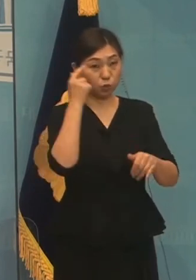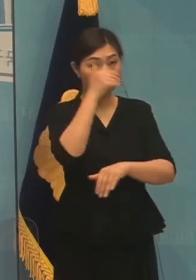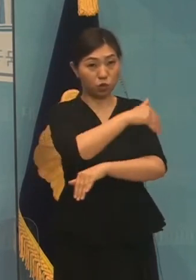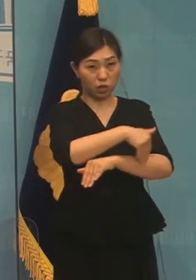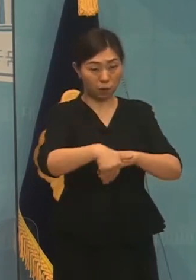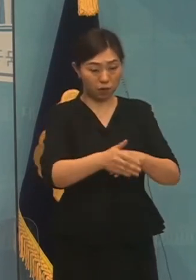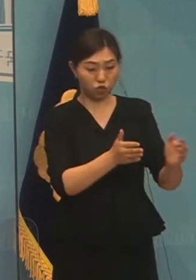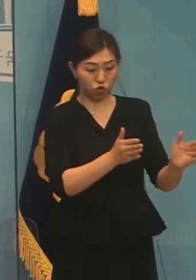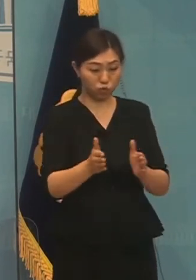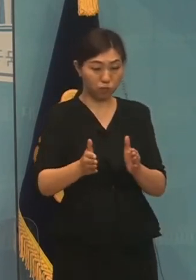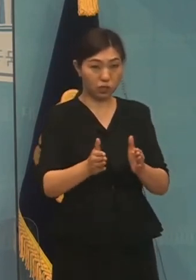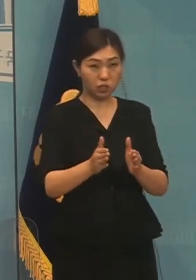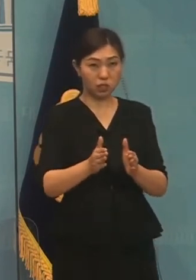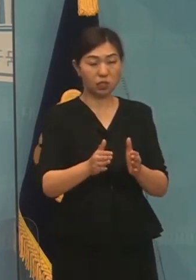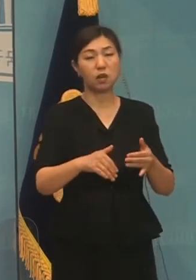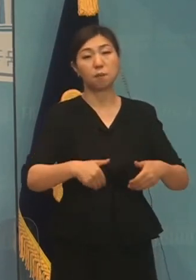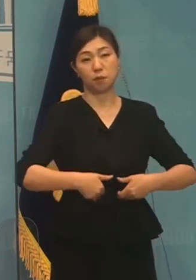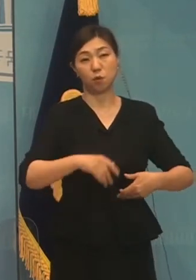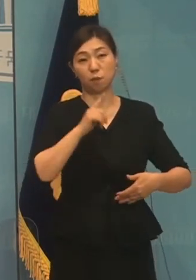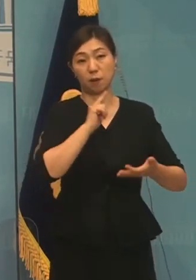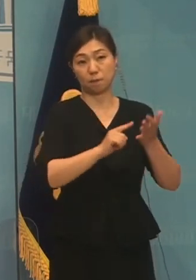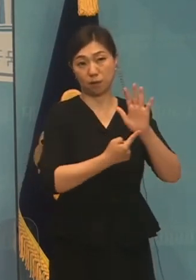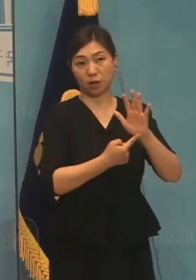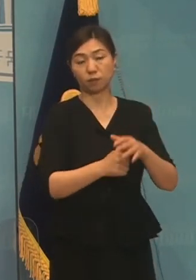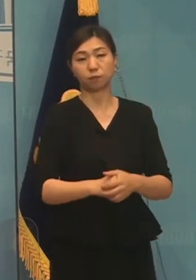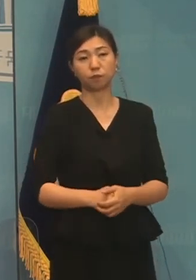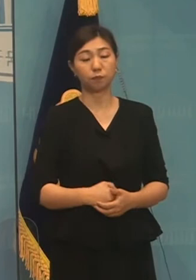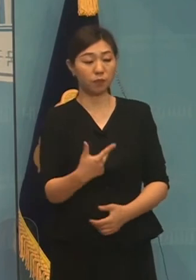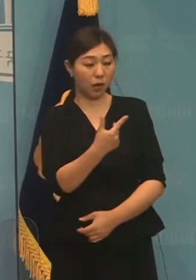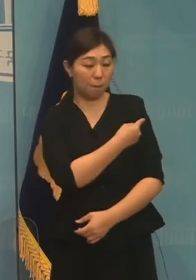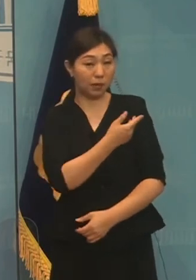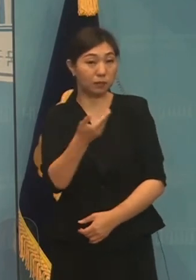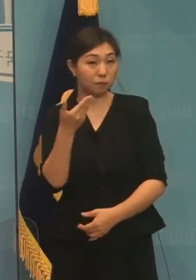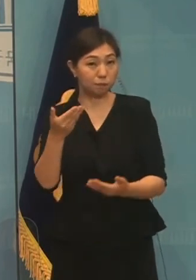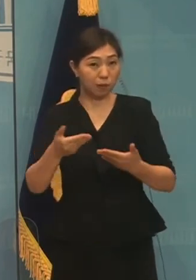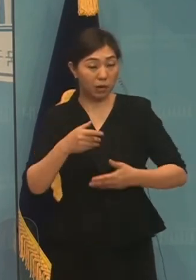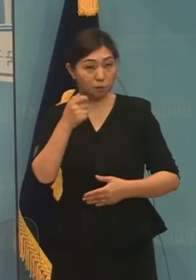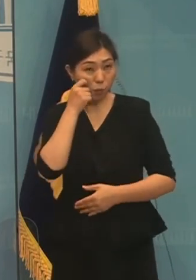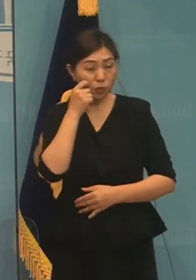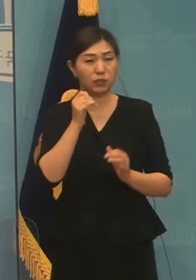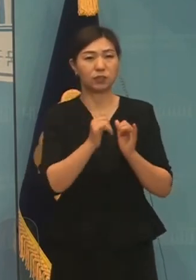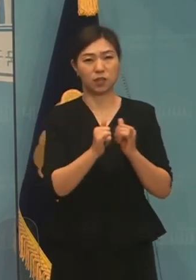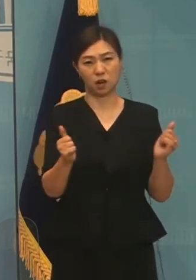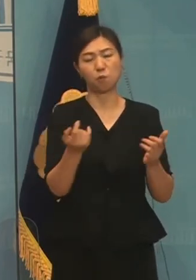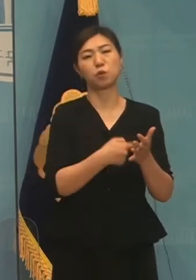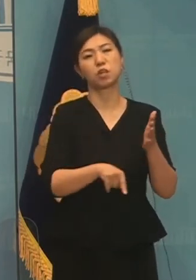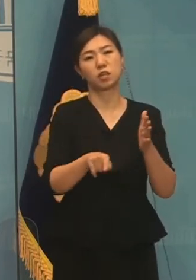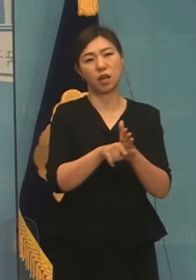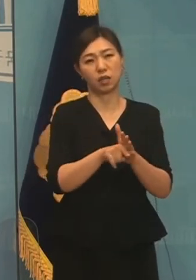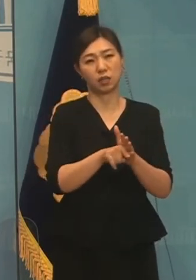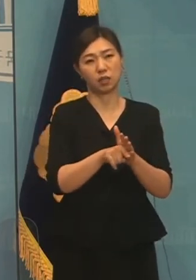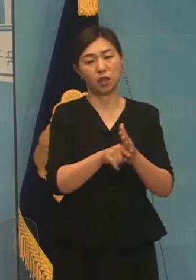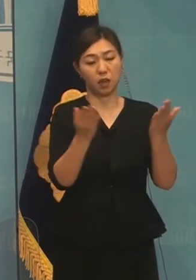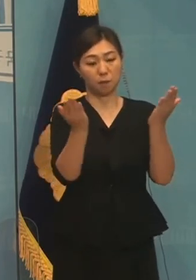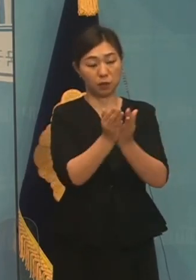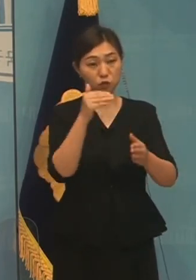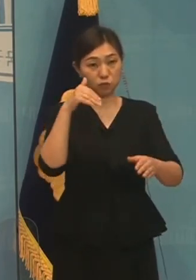마련하겠다고 발표했습니다. 백신 사각지대 해소를 위한 맞춤형 접종 계획이 구체적으로